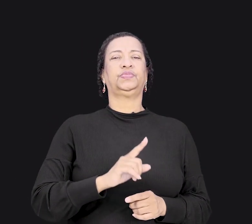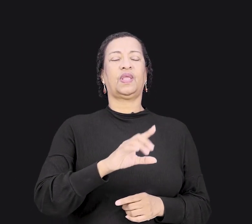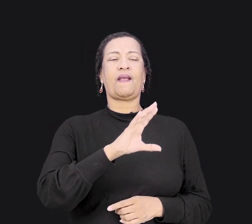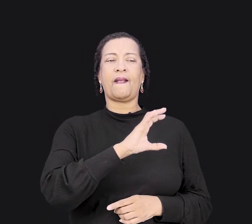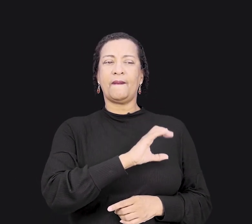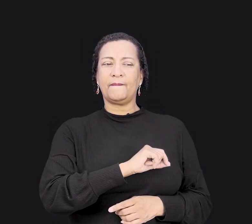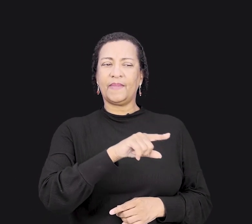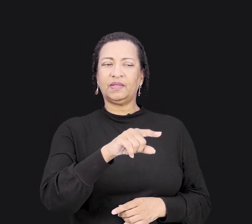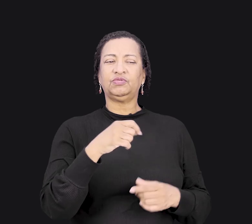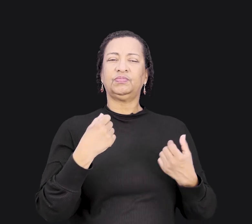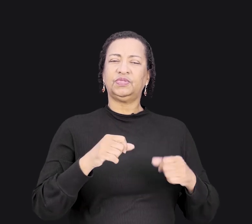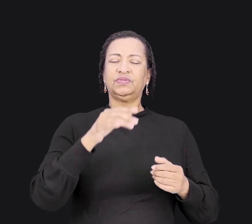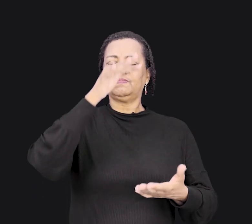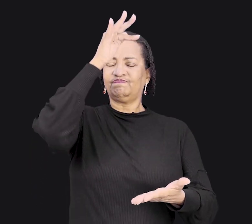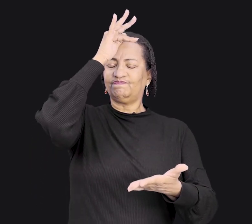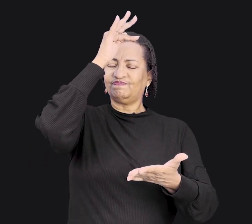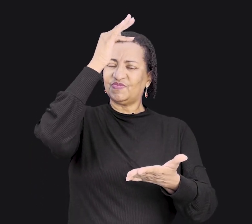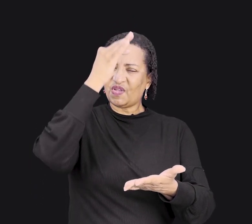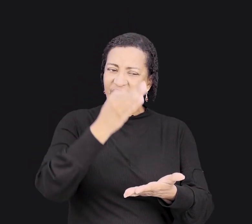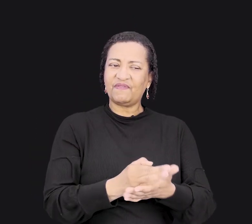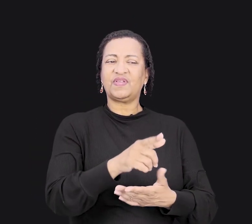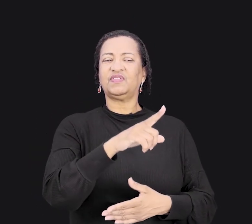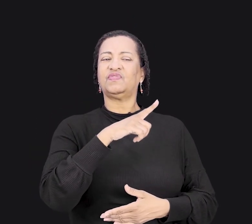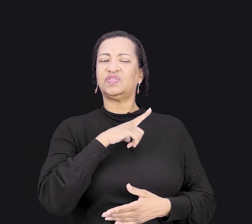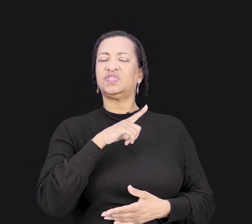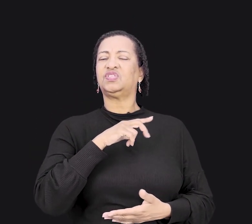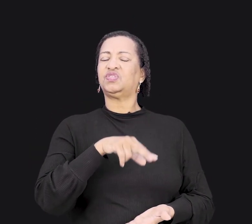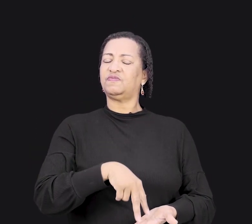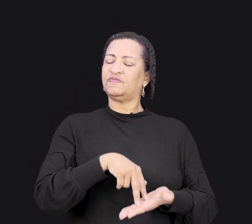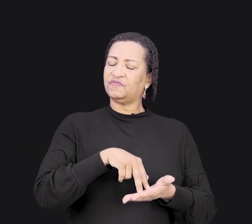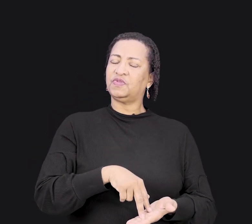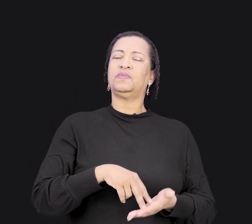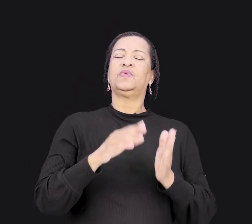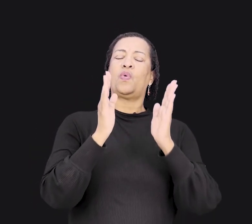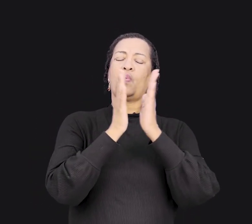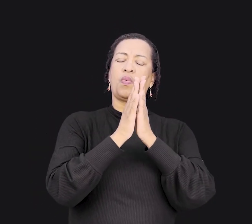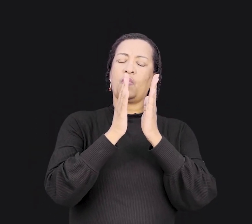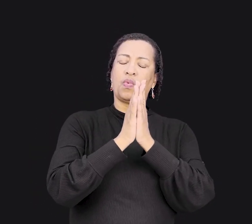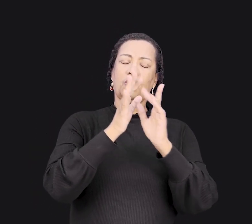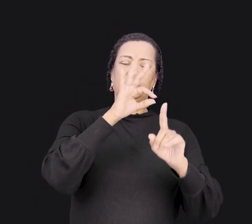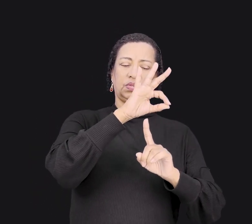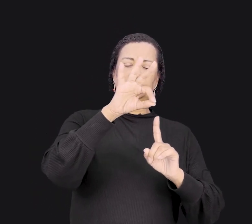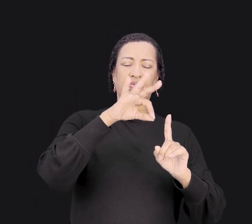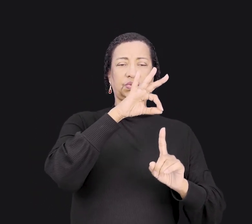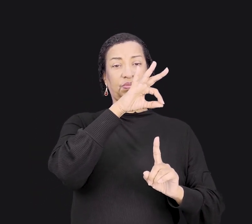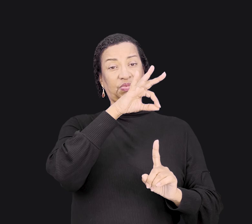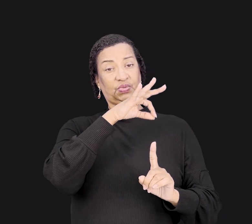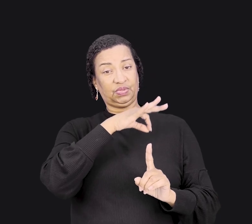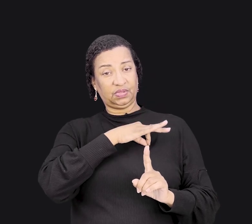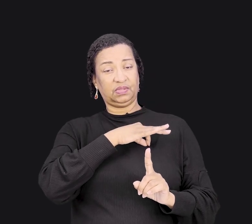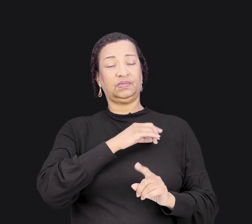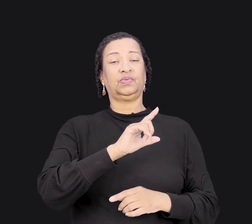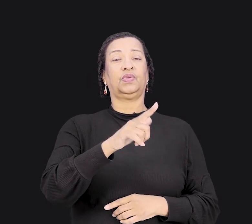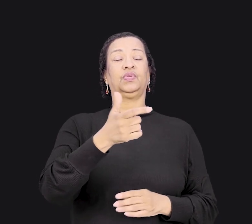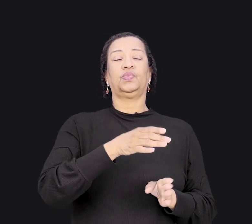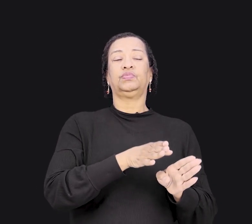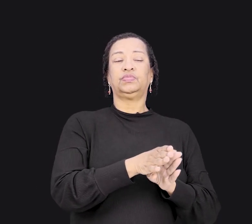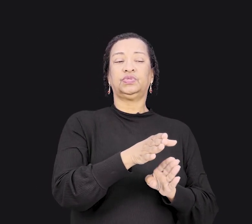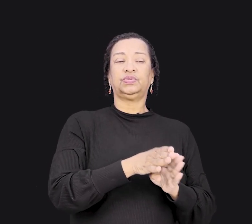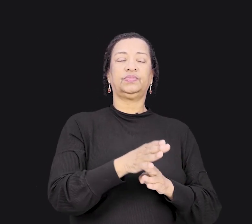na santíssima fé que vocês têm, orando no Espírito Santo. E dessa outra exortação eu gosto